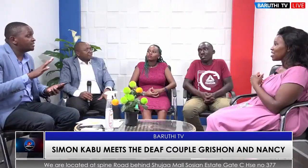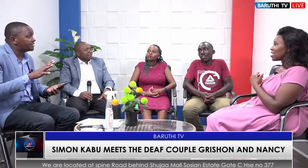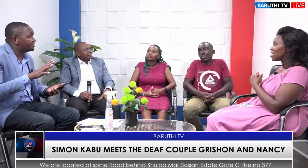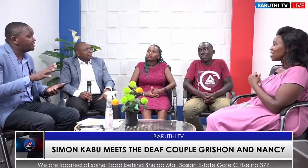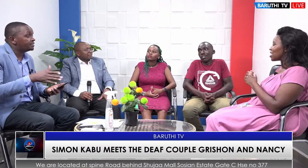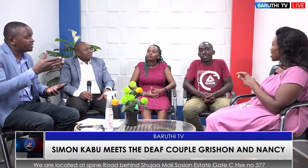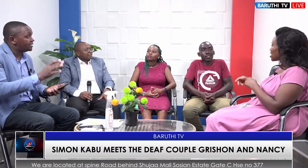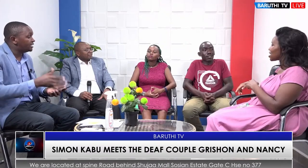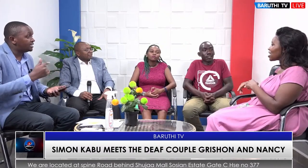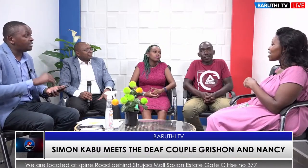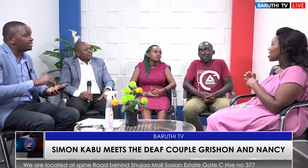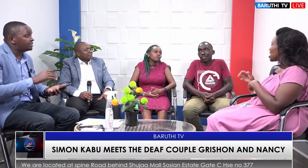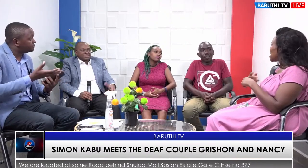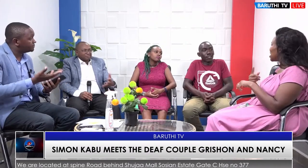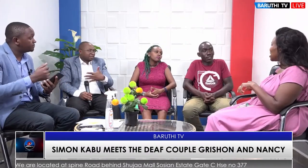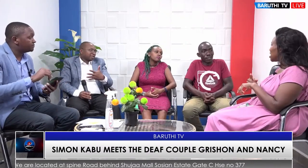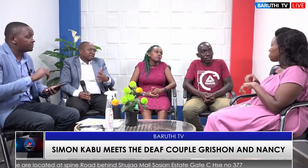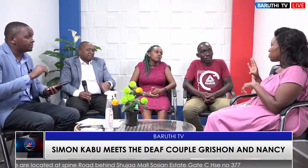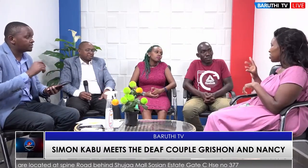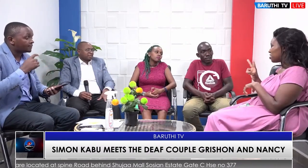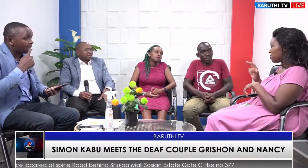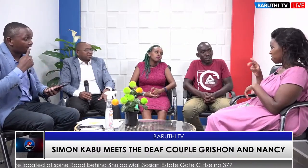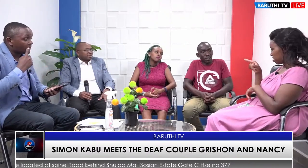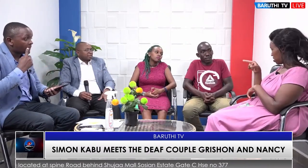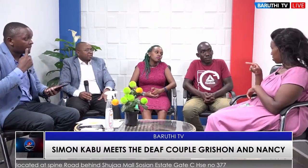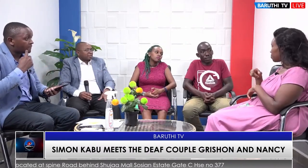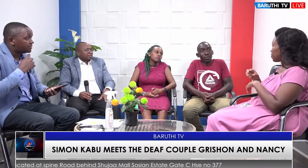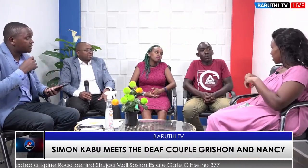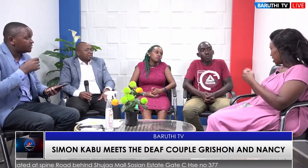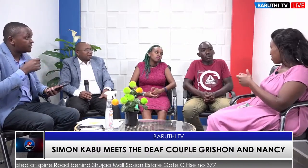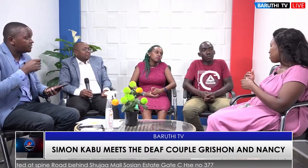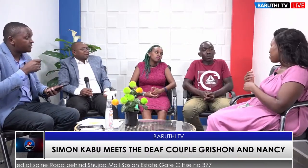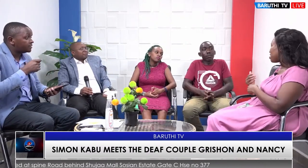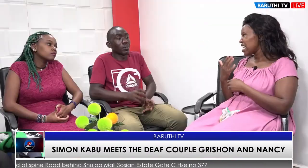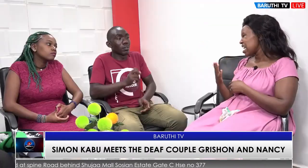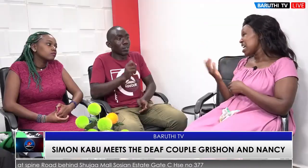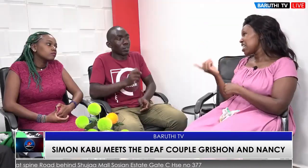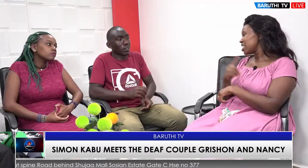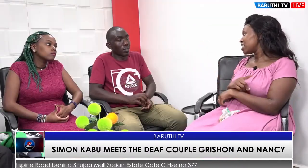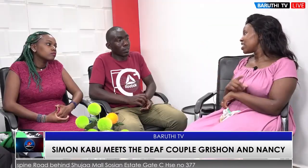Yes. Adogai adone yoido. Dio giuga te gona githugu.